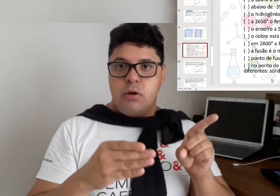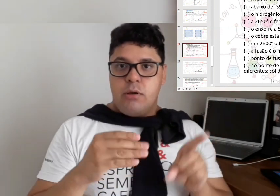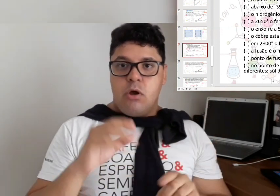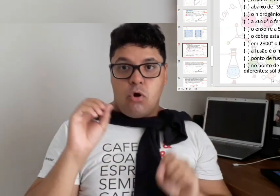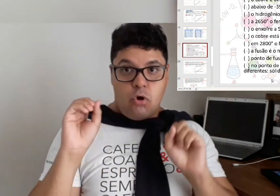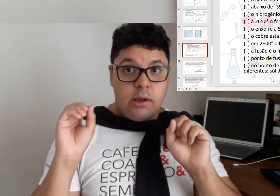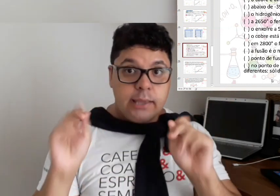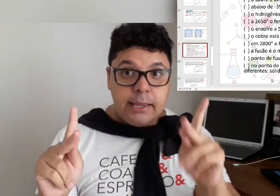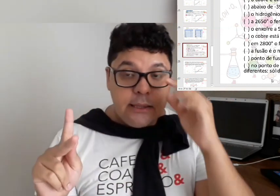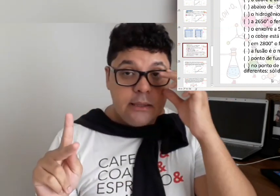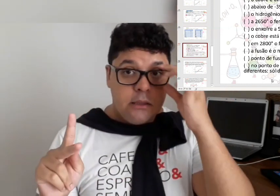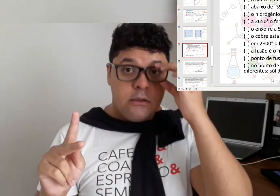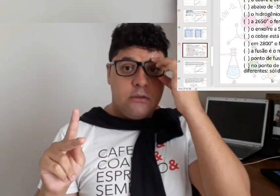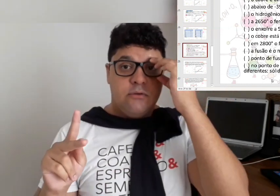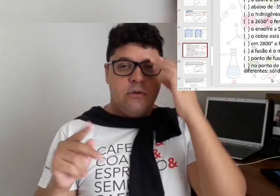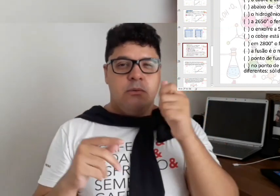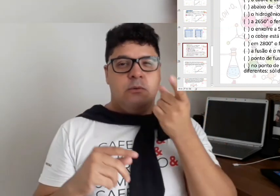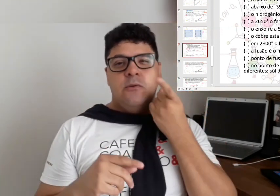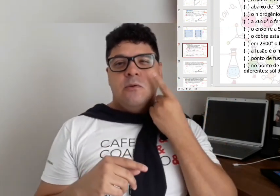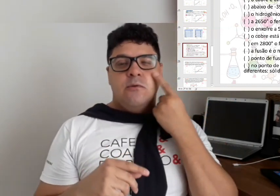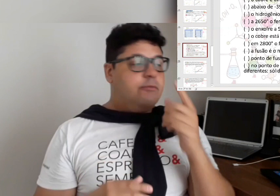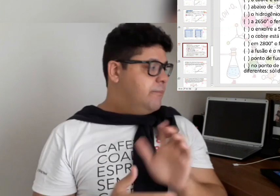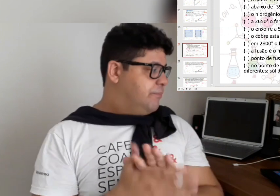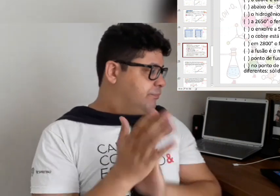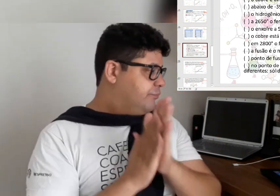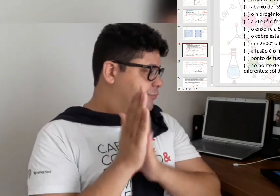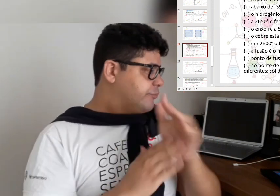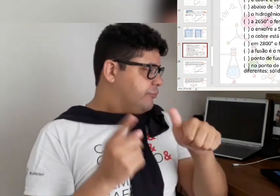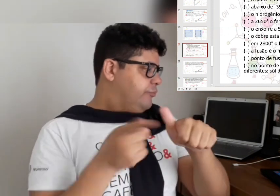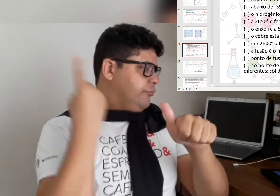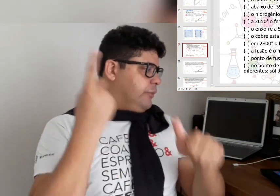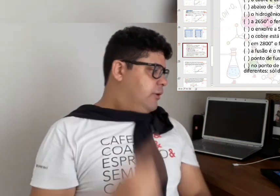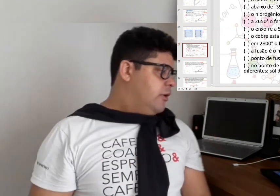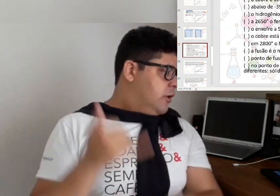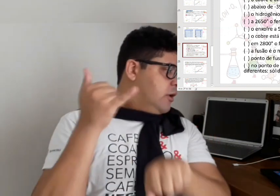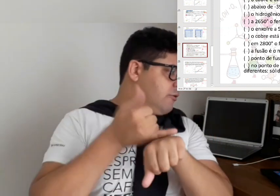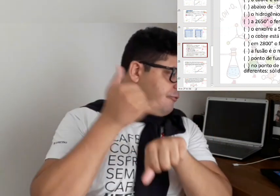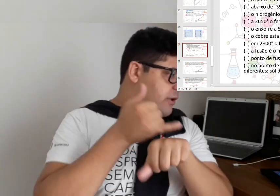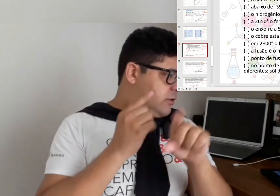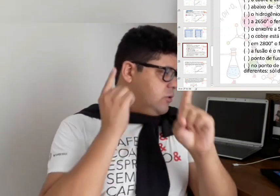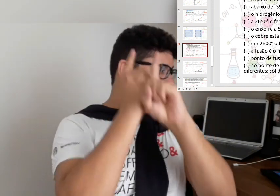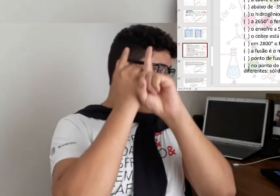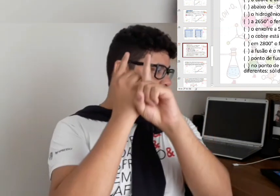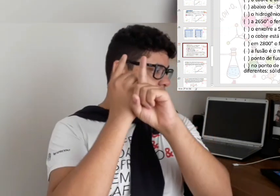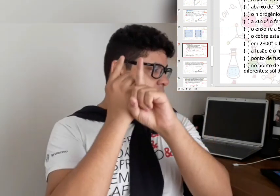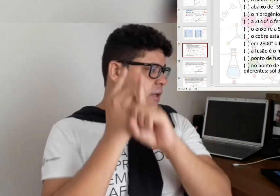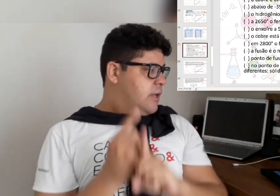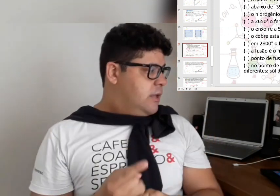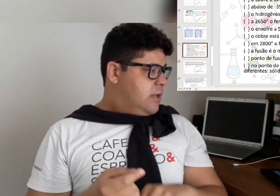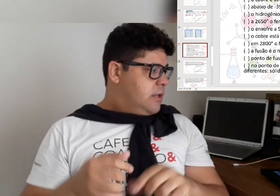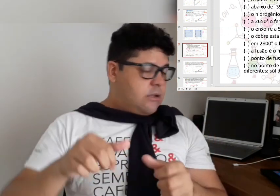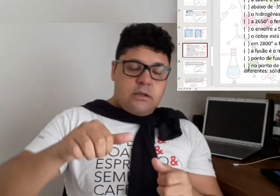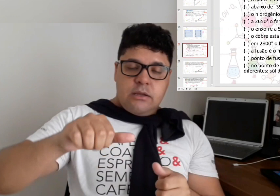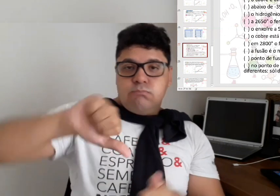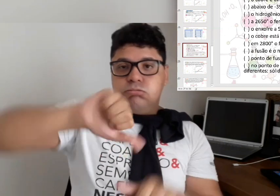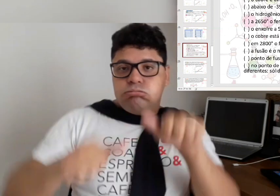sua atividade. Tudo bem? Então, vamos lá, ó. Marque VOF. O ferro se encontra em estado líquido